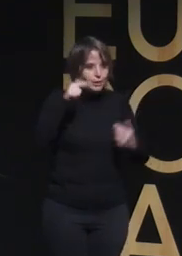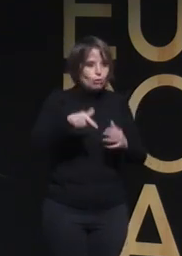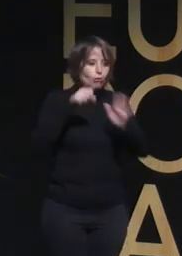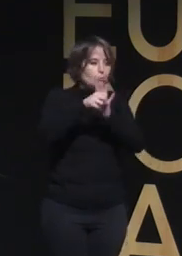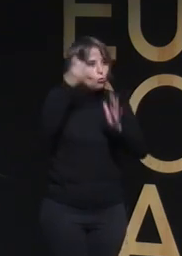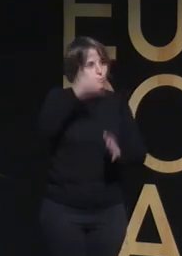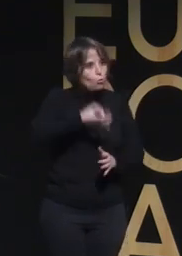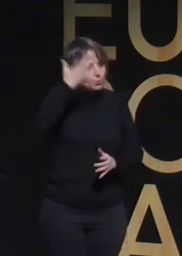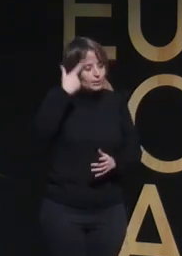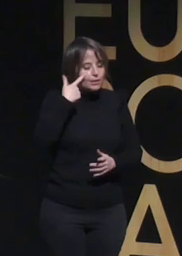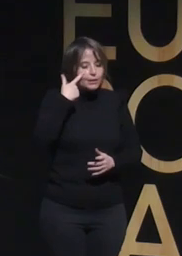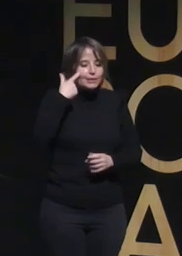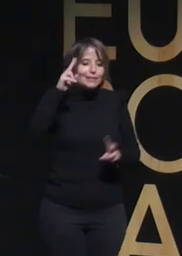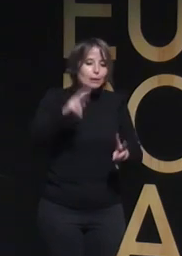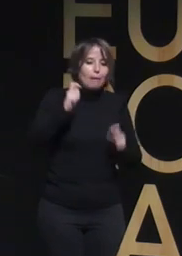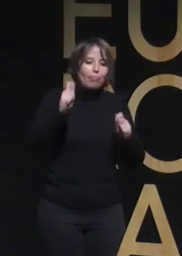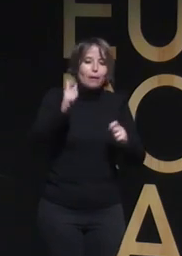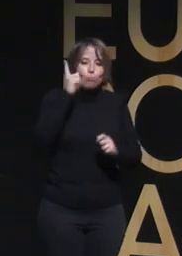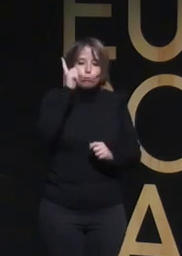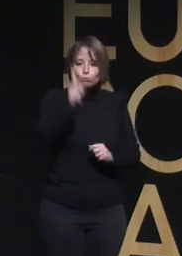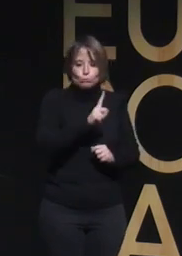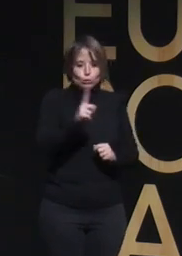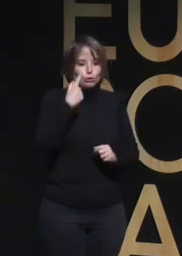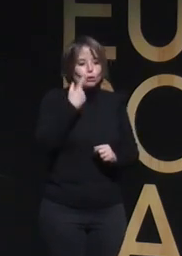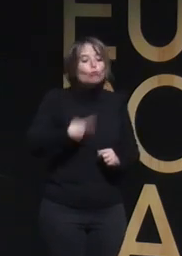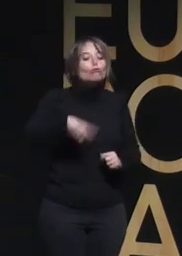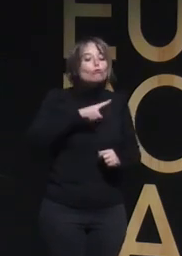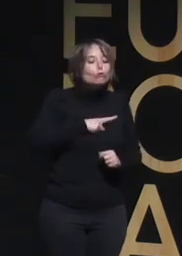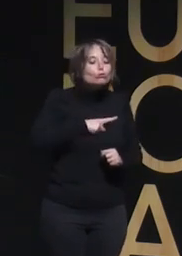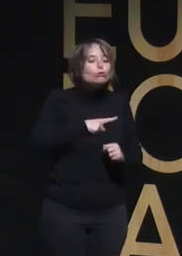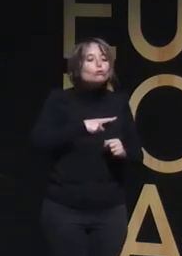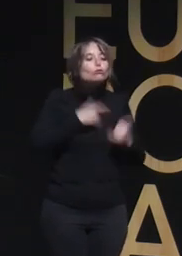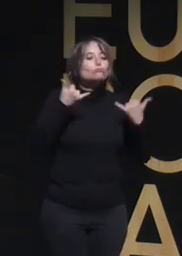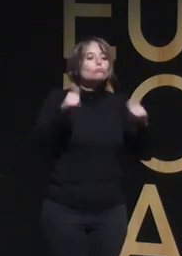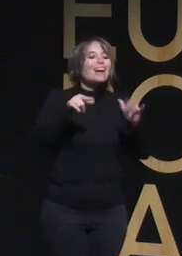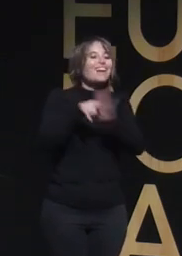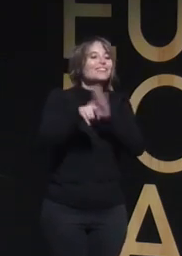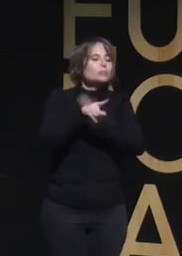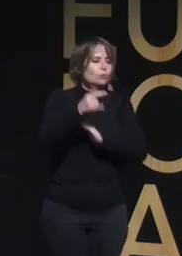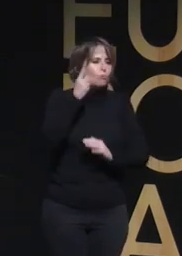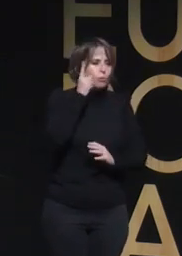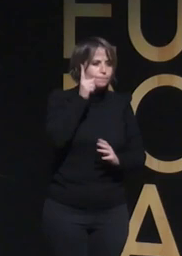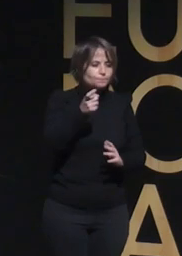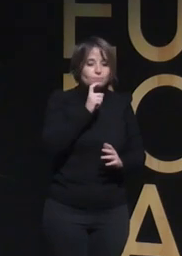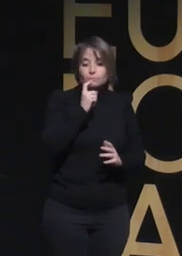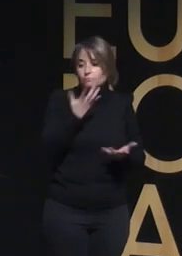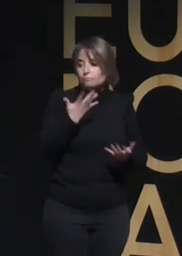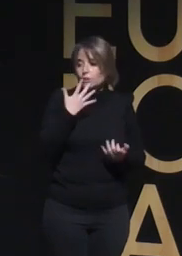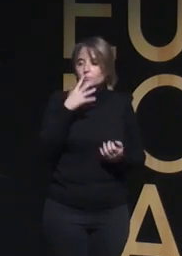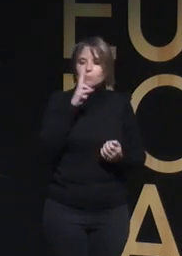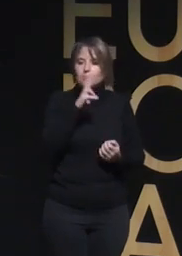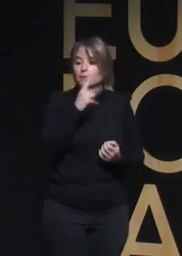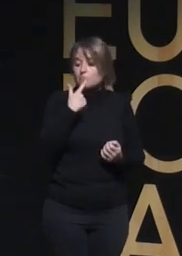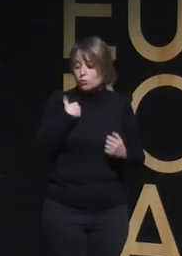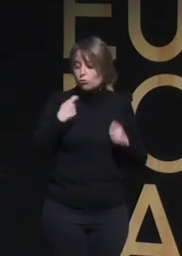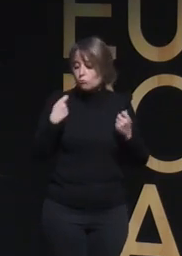improvisado. Yo no creo que la clave sea el móvil, sino cómo nosotros creemos que se debe gestionar el móvil, ¿no? A mí cuando una mamá me dice, mira, Íñigo, yo